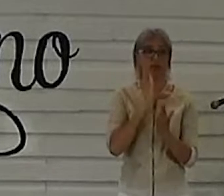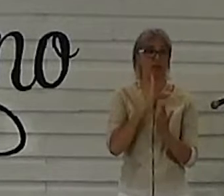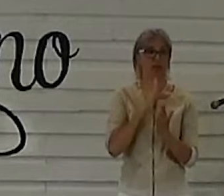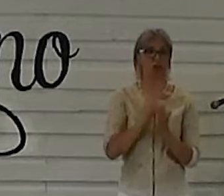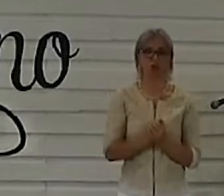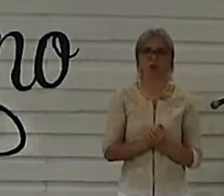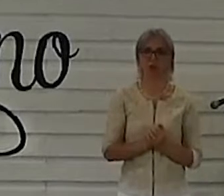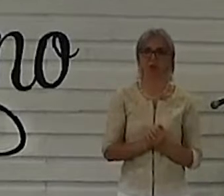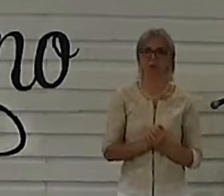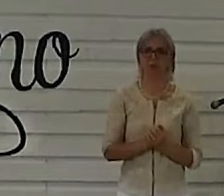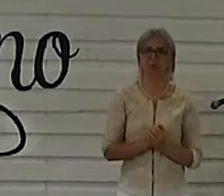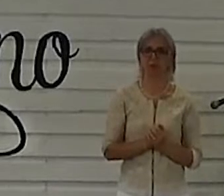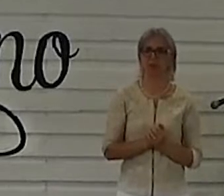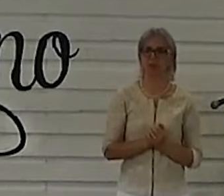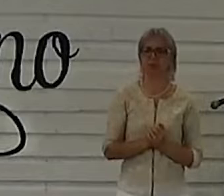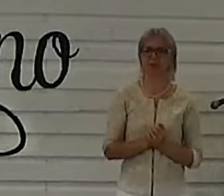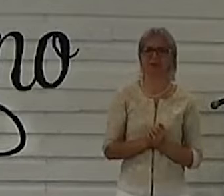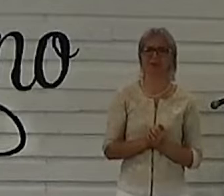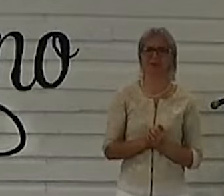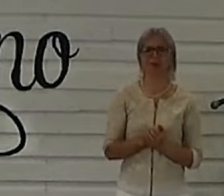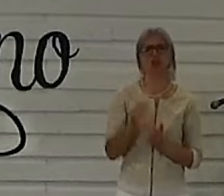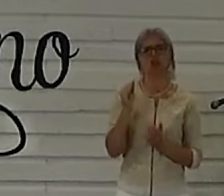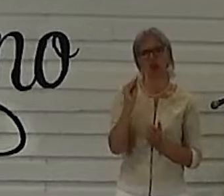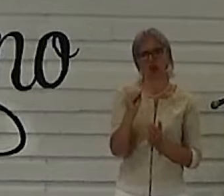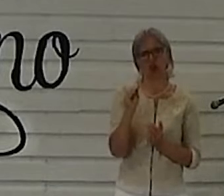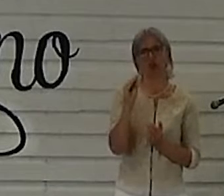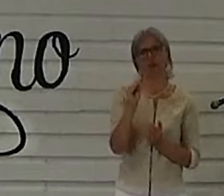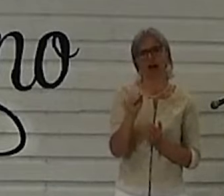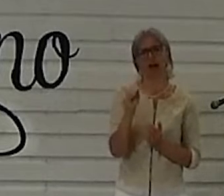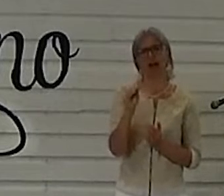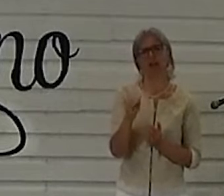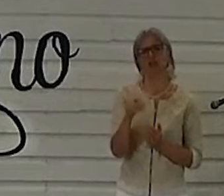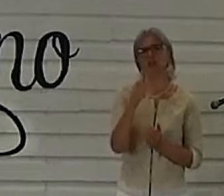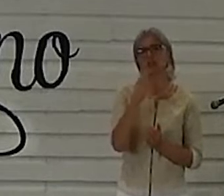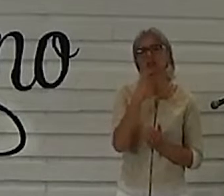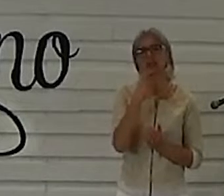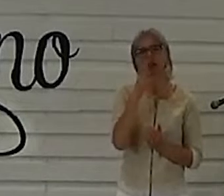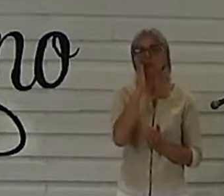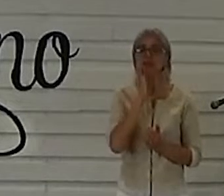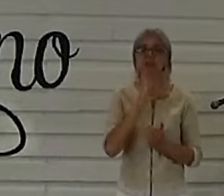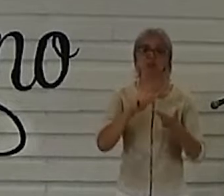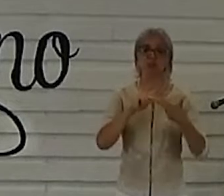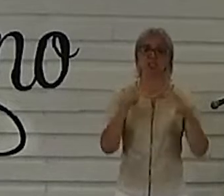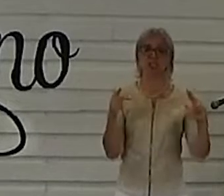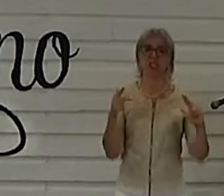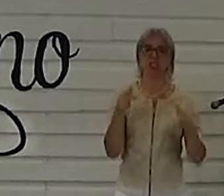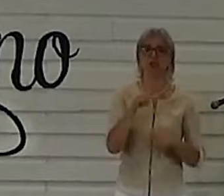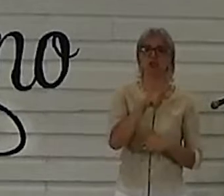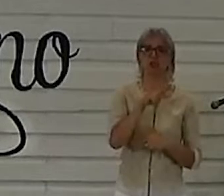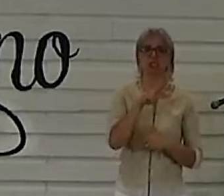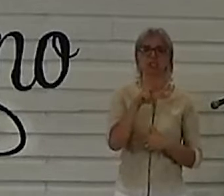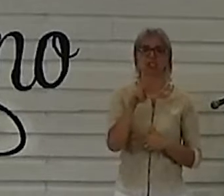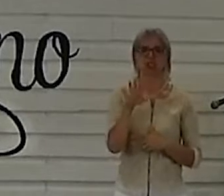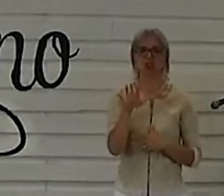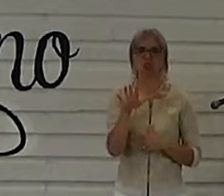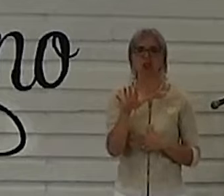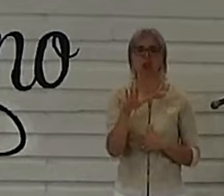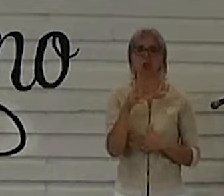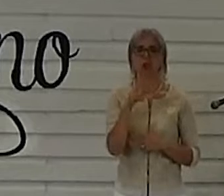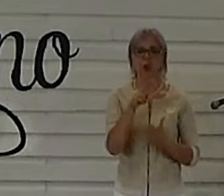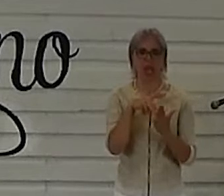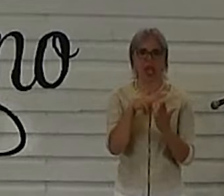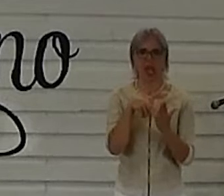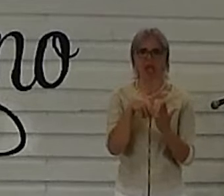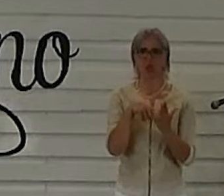Due. Chi ha una bella voce come la mia per leggere Matteo capitolo 25 versetto 21? Si alzi in piedi.